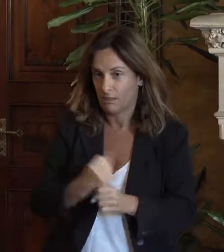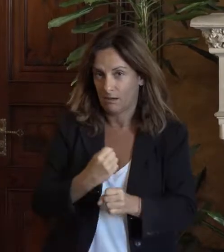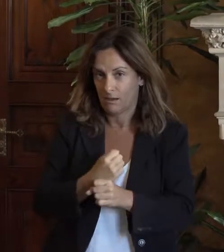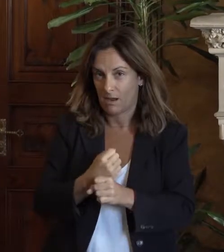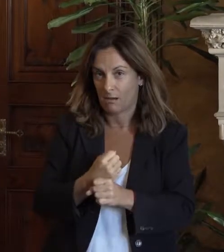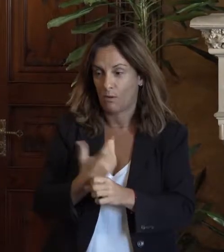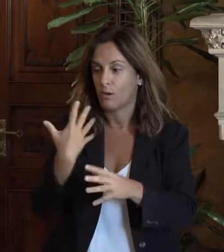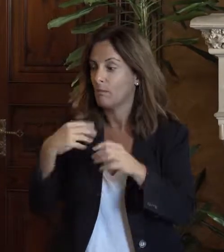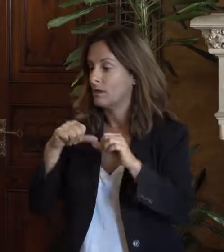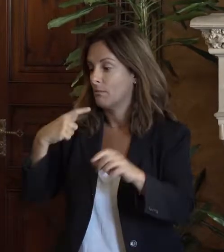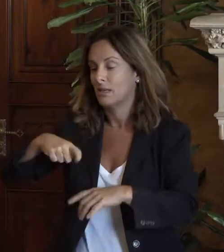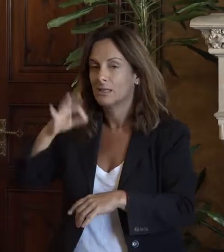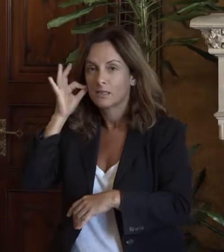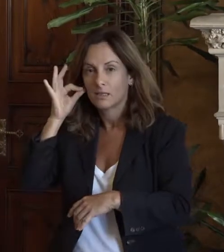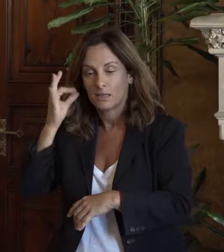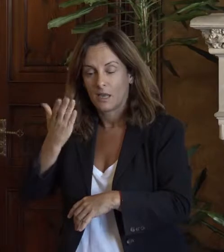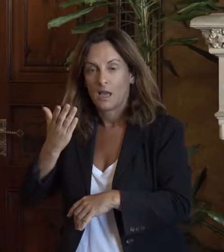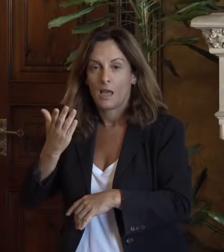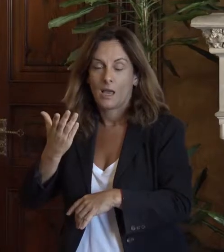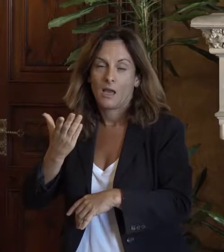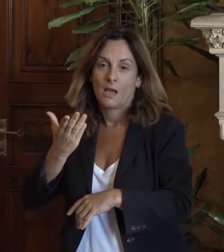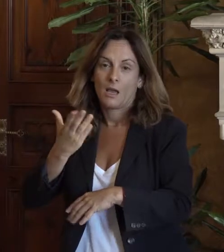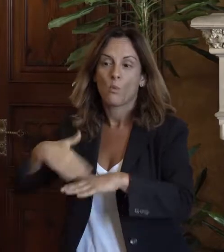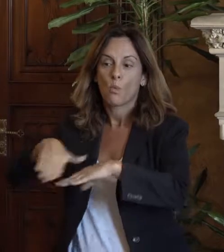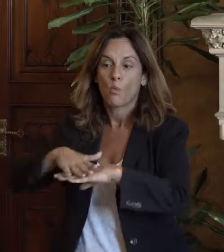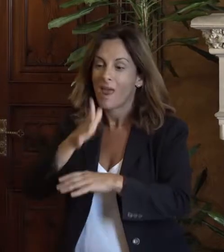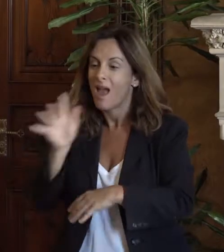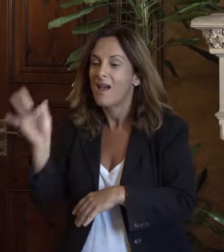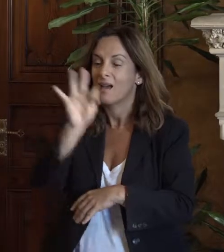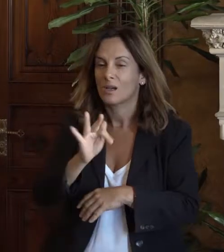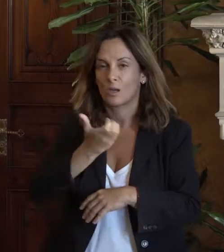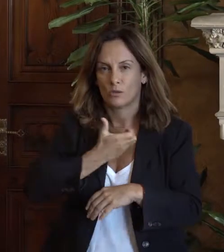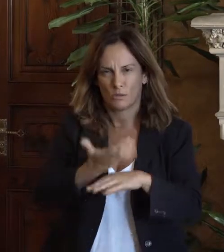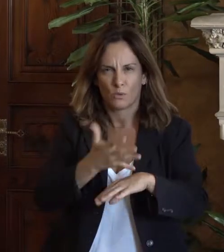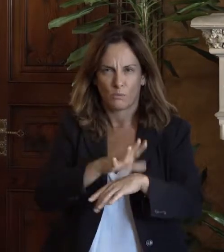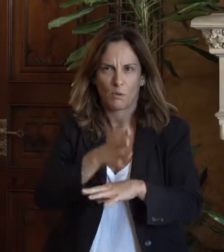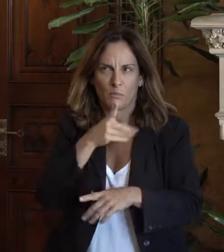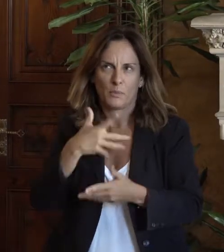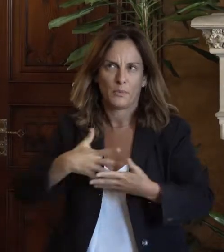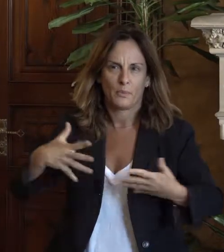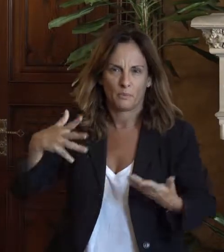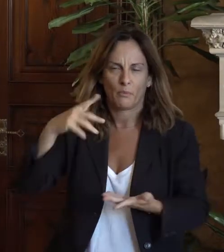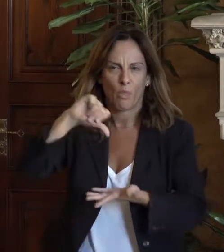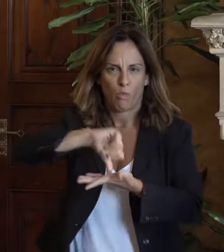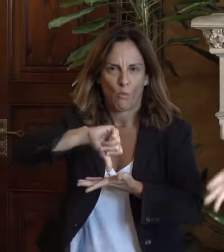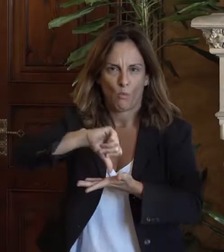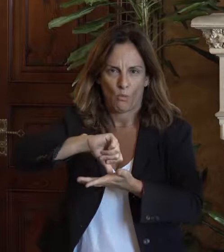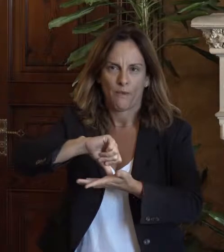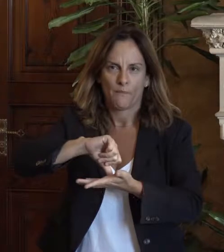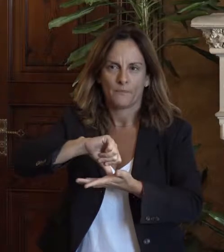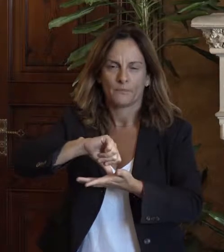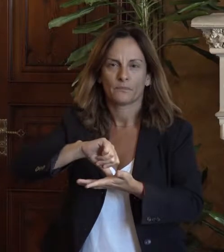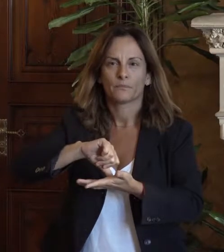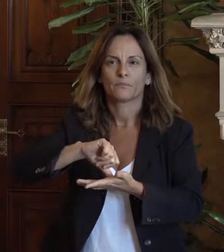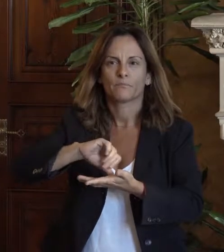en l'Ajuntament de Palma, com a municipi important, gran, on hi viu moltíssima gent de Mallorca. A més, també és